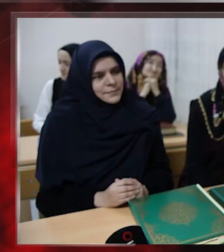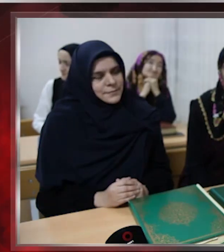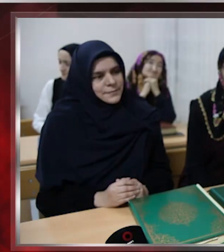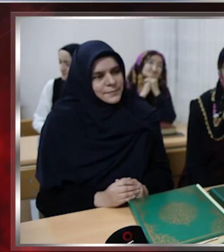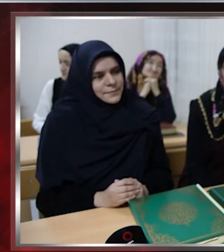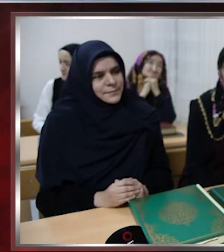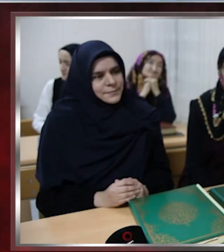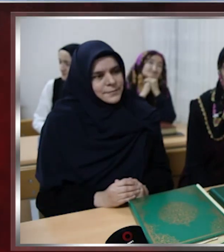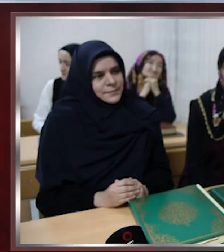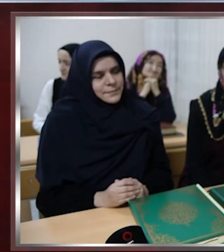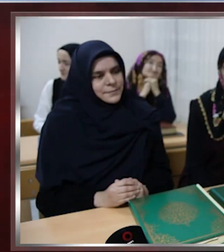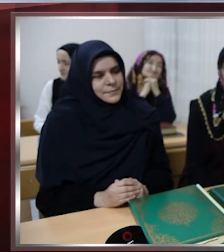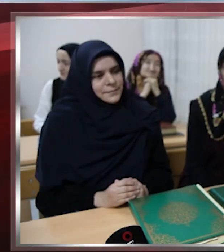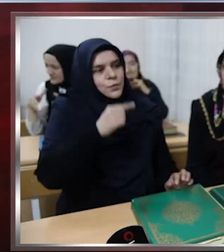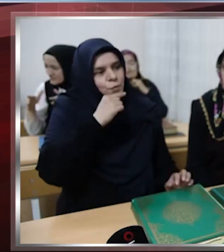sadece.